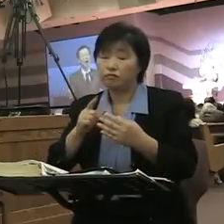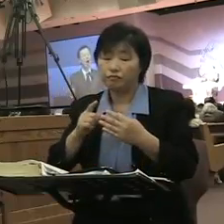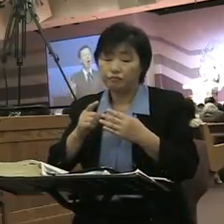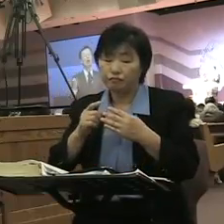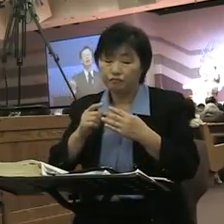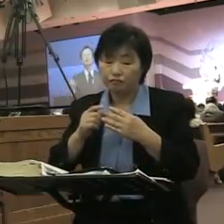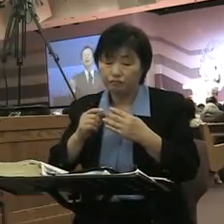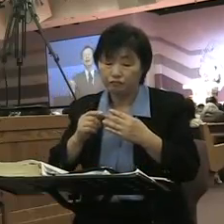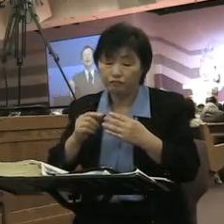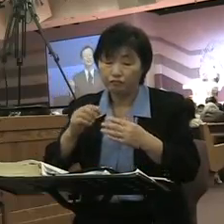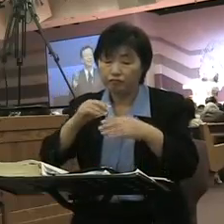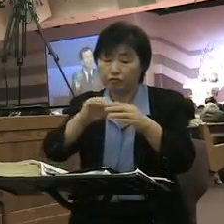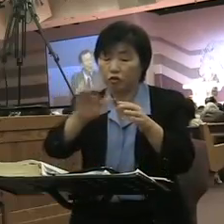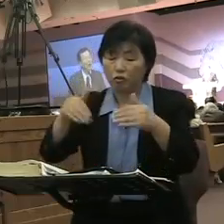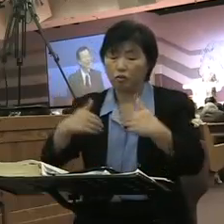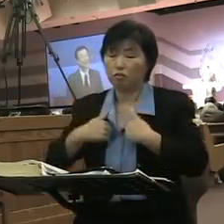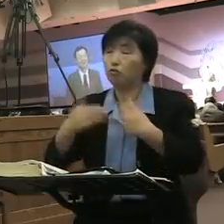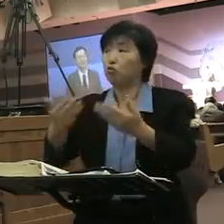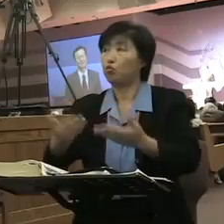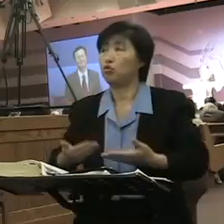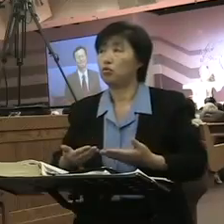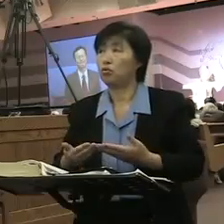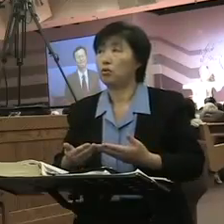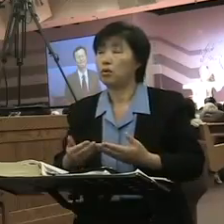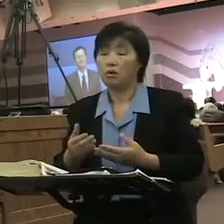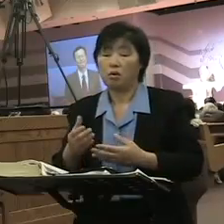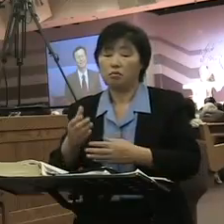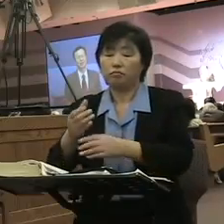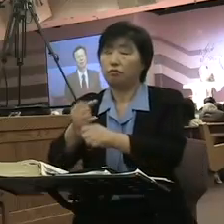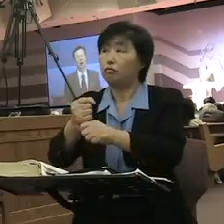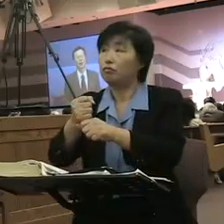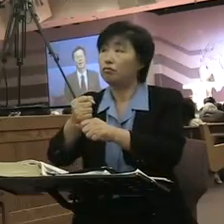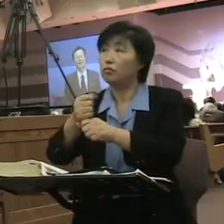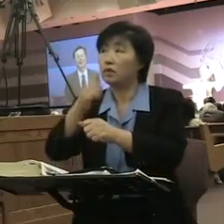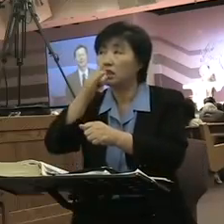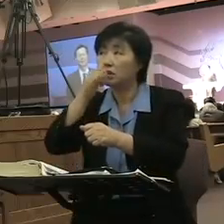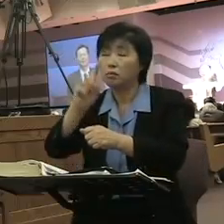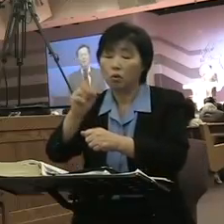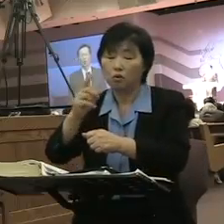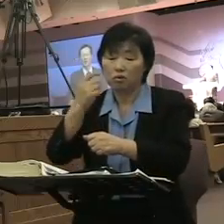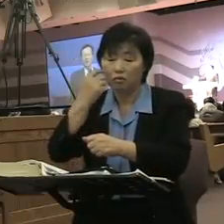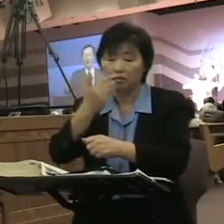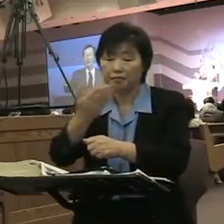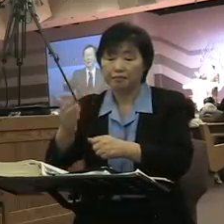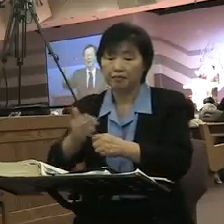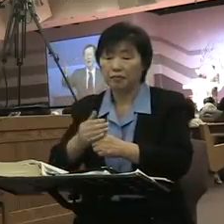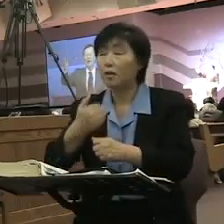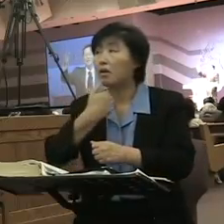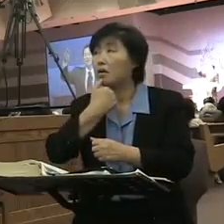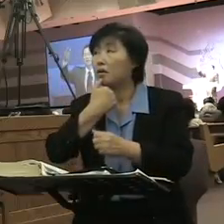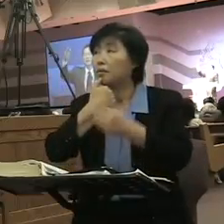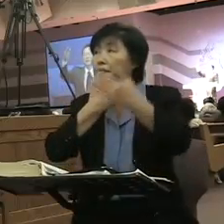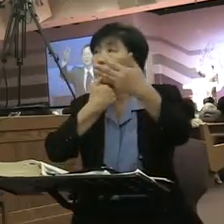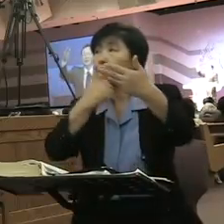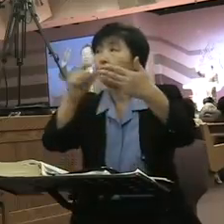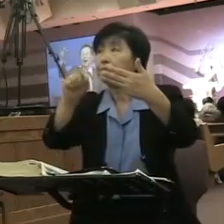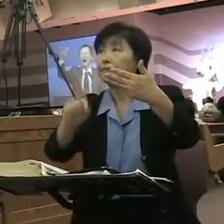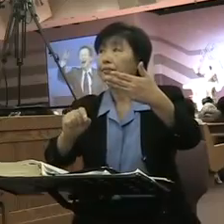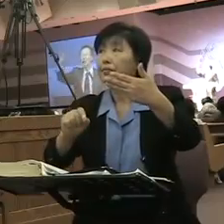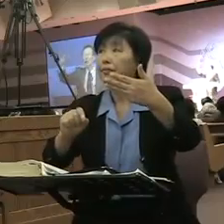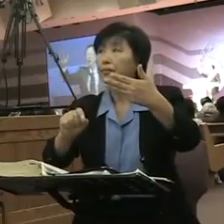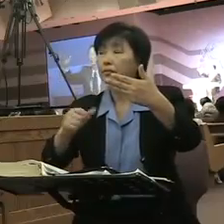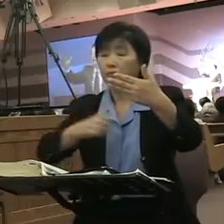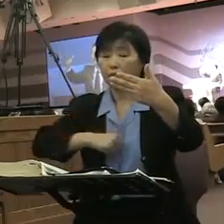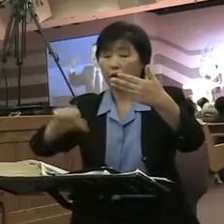부어주셨는데 이제 홀드백 하시는 게 뭐가 있겠어요? 그래서 바울이 얘기하잖아요. 로마서 8장에